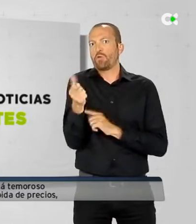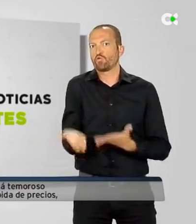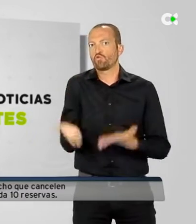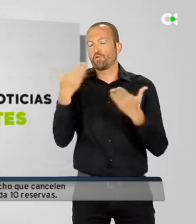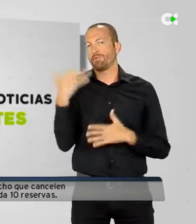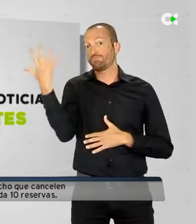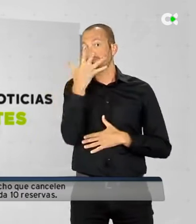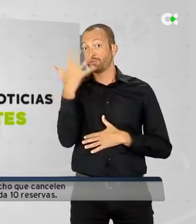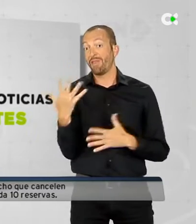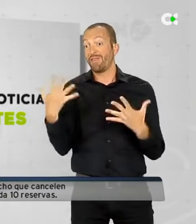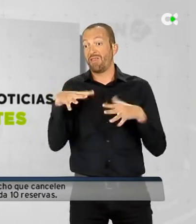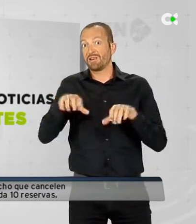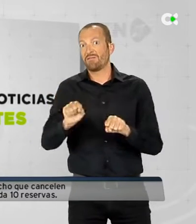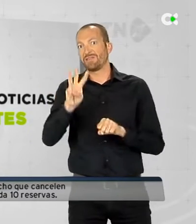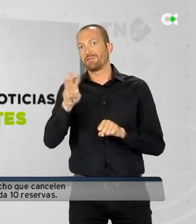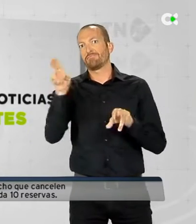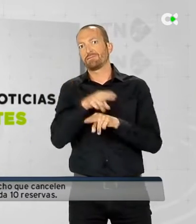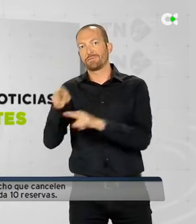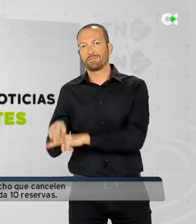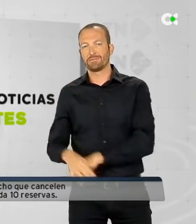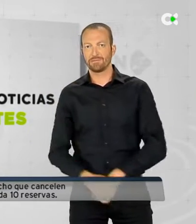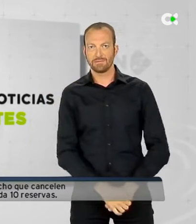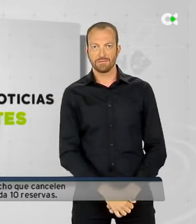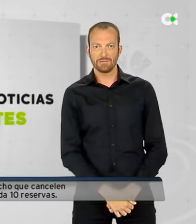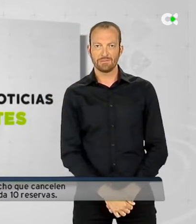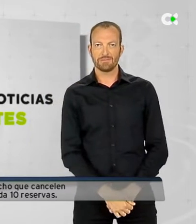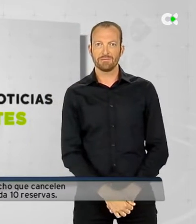que ha hecho que cancelen 3 de cada 10 reservas.